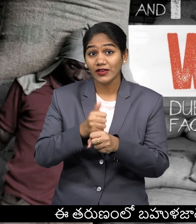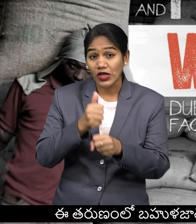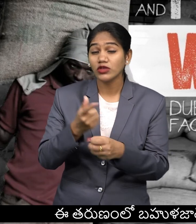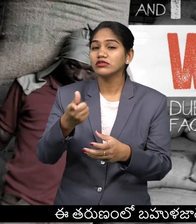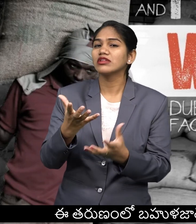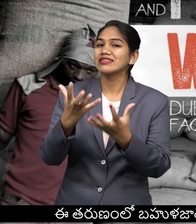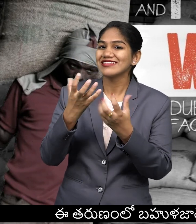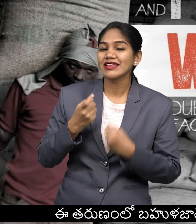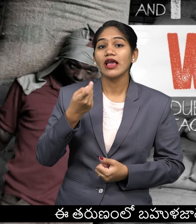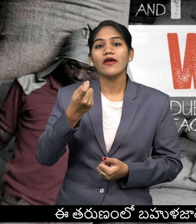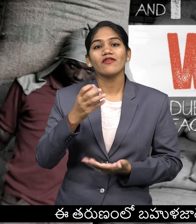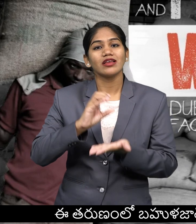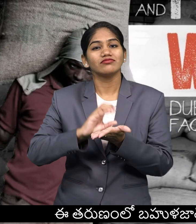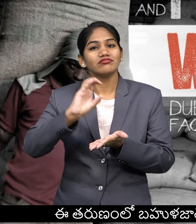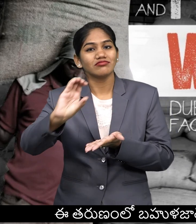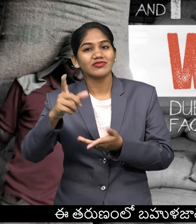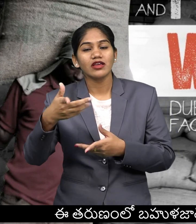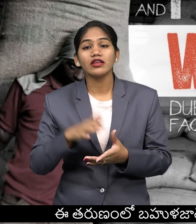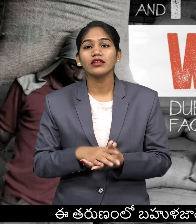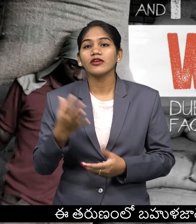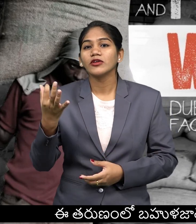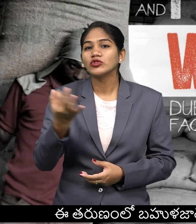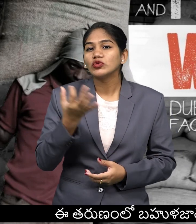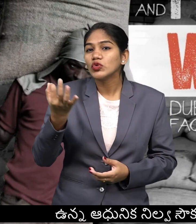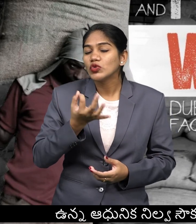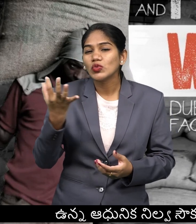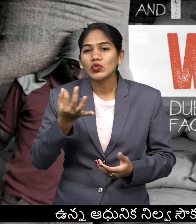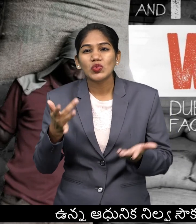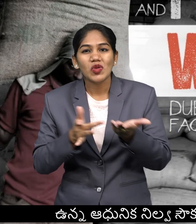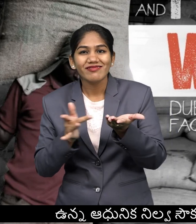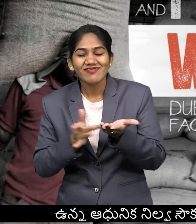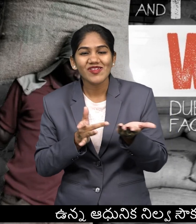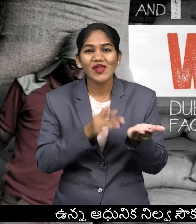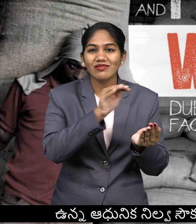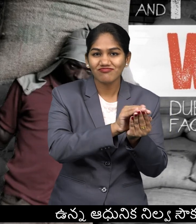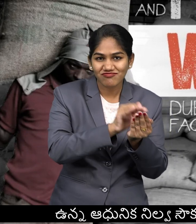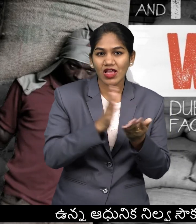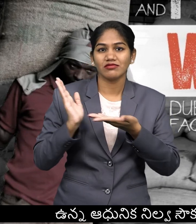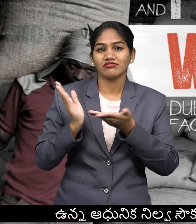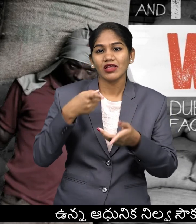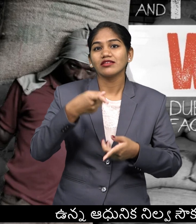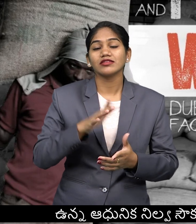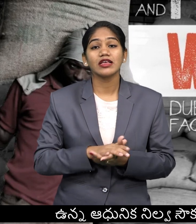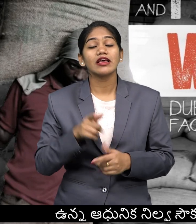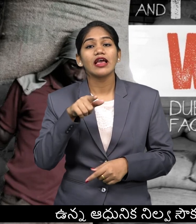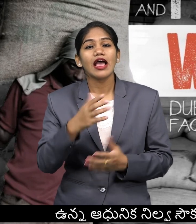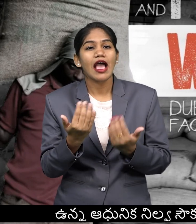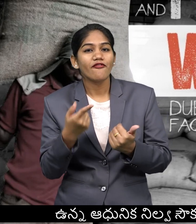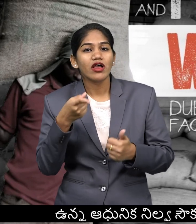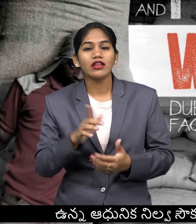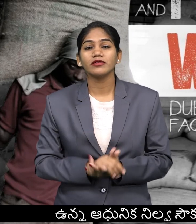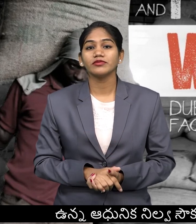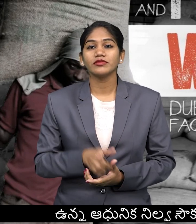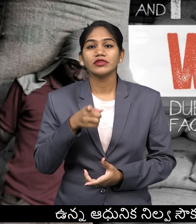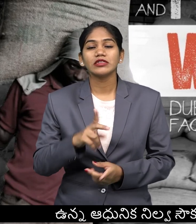ఈ తరుణంలో బహుళజాతి సంస్థలకు మాత్రమే అందుబాటులో ఉన్న ఆధునిక నిల్వ సౌకర్యాలపై ప్రభుత్వం పెట్టుబడి